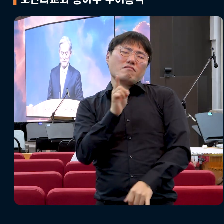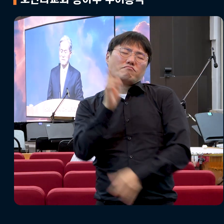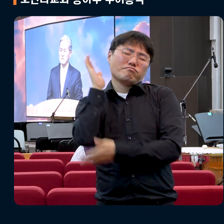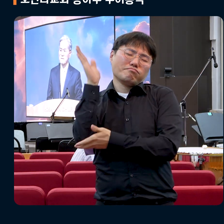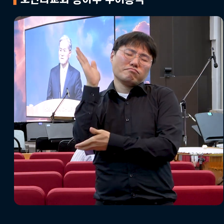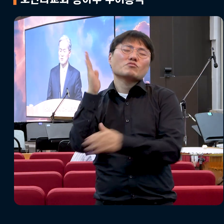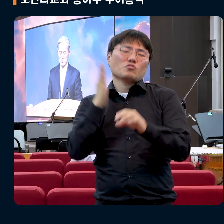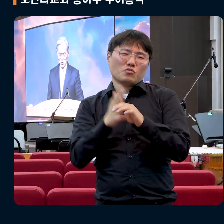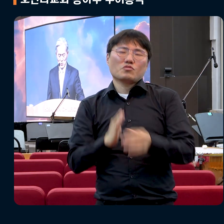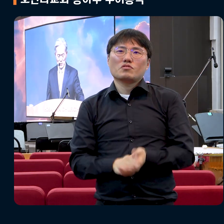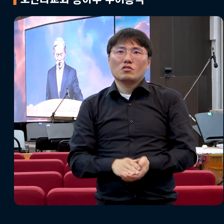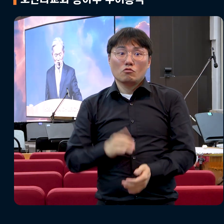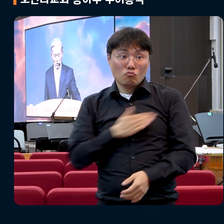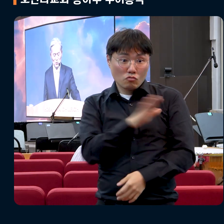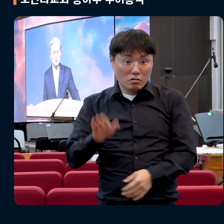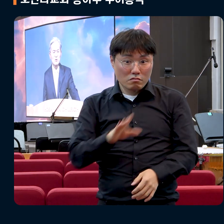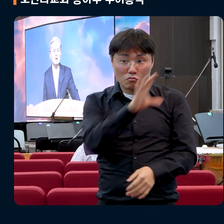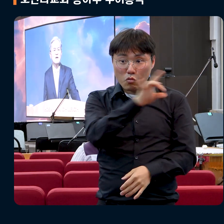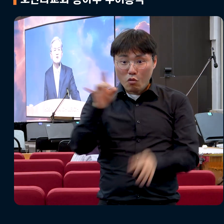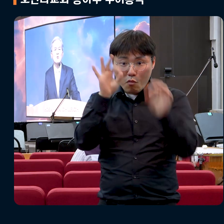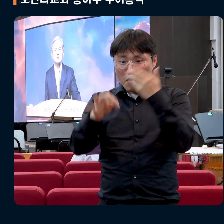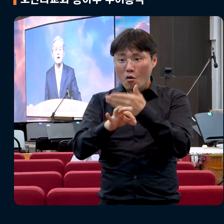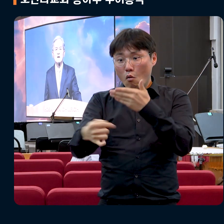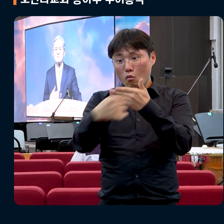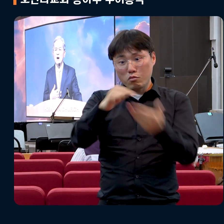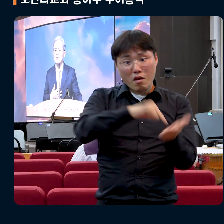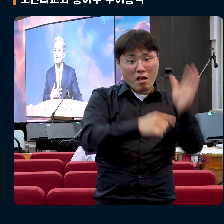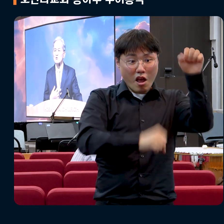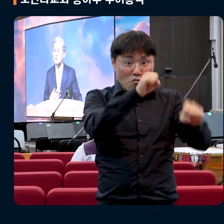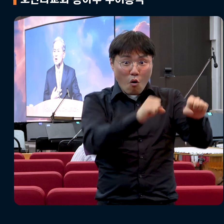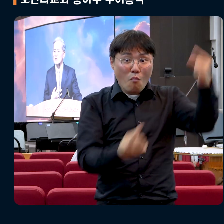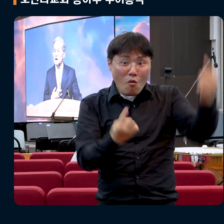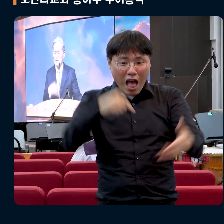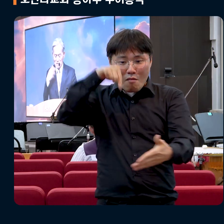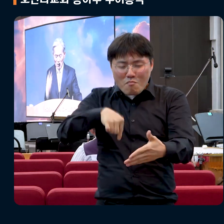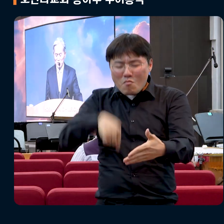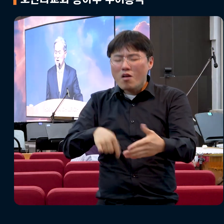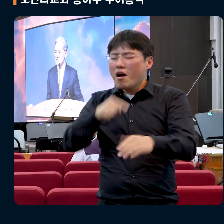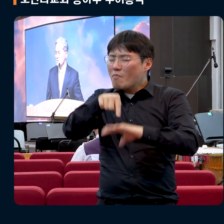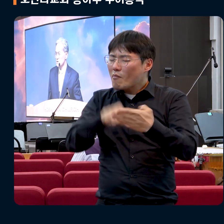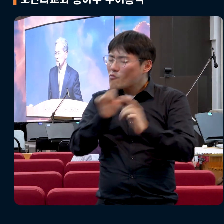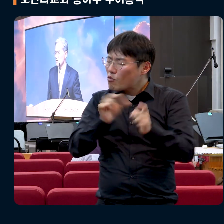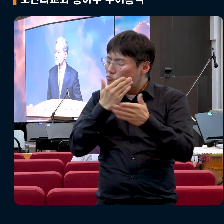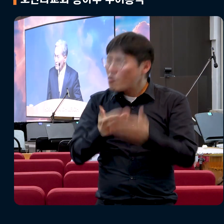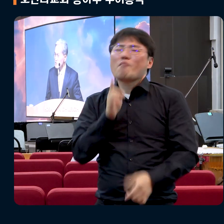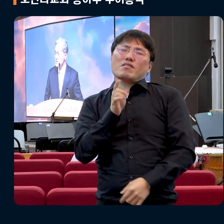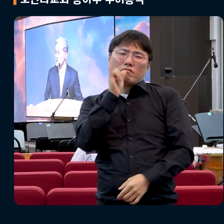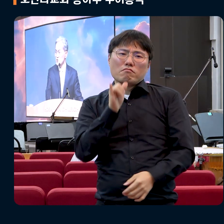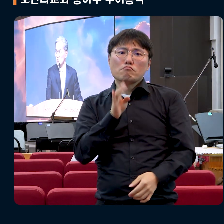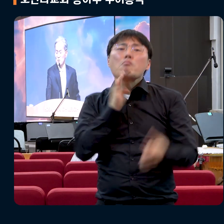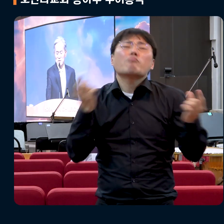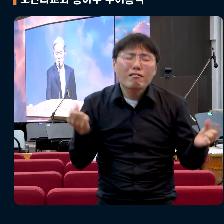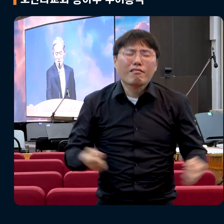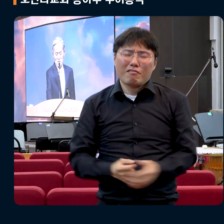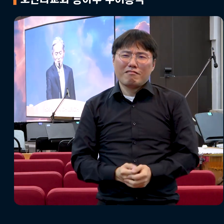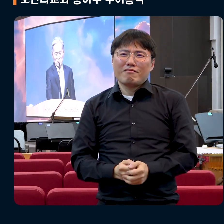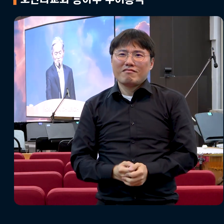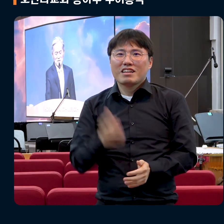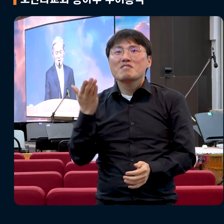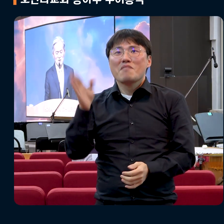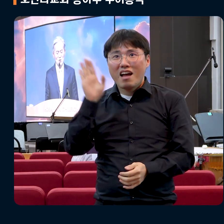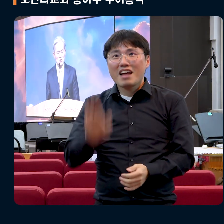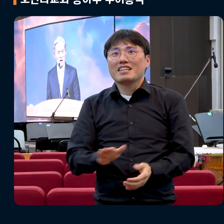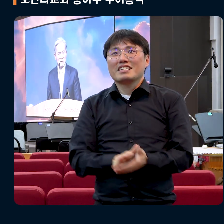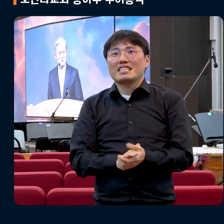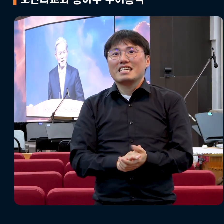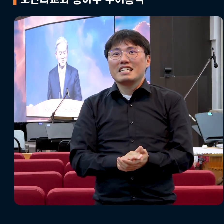거예요. 우리는 종종 겉으로 드러난 행동보다 마음이 더 중요하다라고 이야기를 합니다. 맞는 이야기죠. 그러나